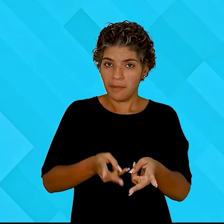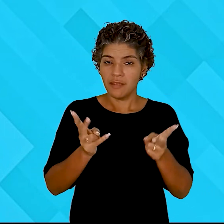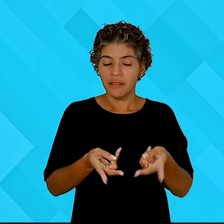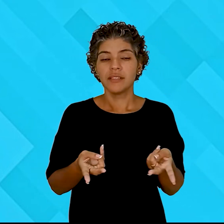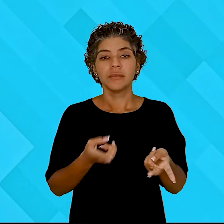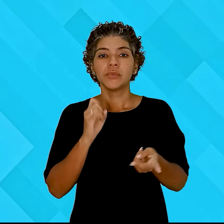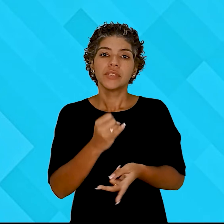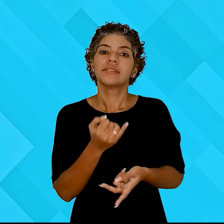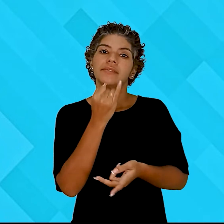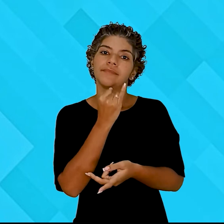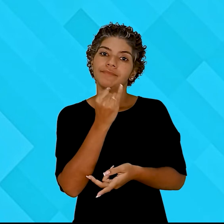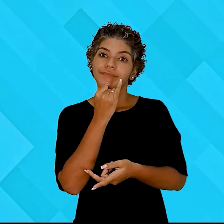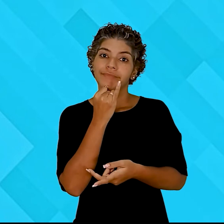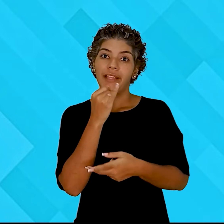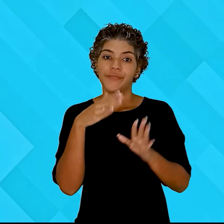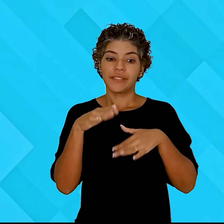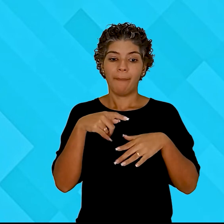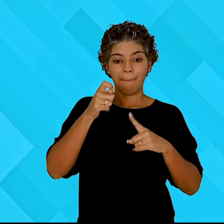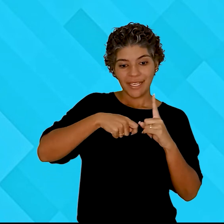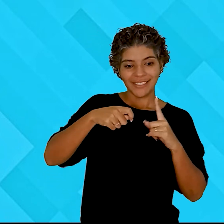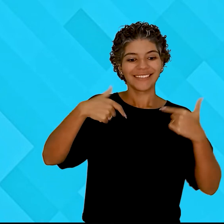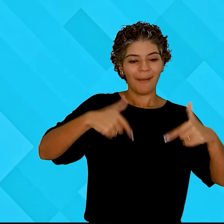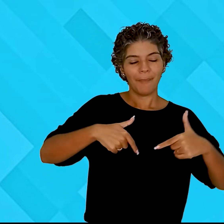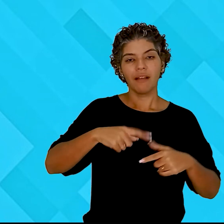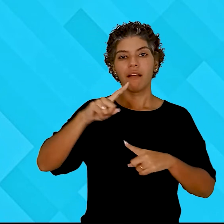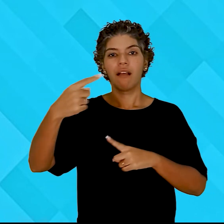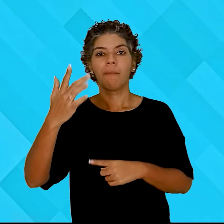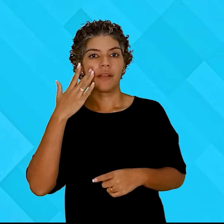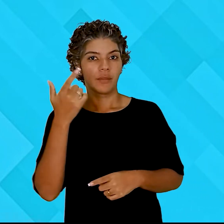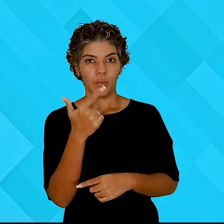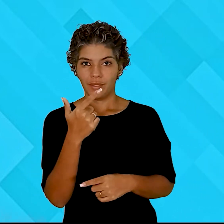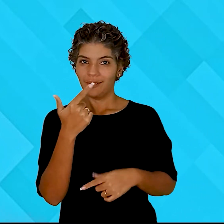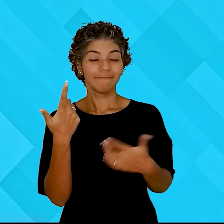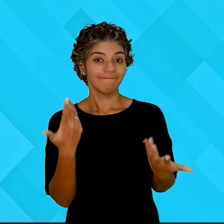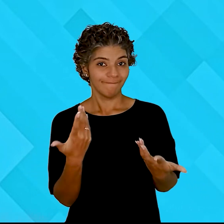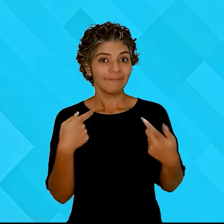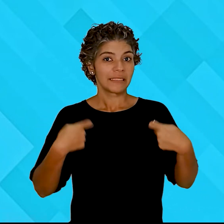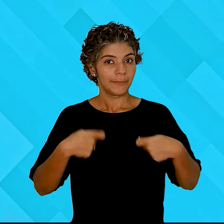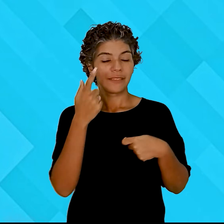tem trabalho, e para isso você tem que ter previsto no primeiro mês uma sobra de recursos